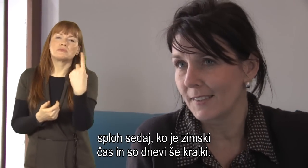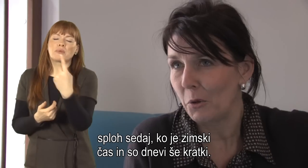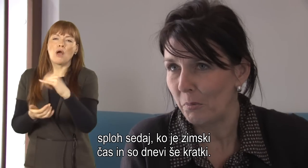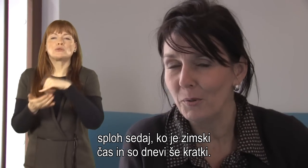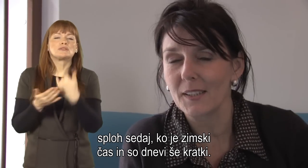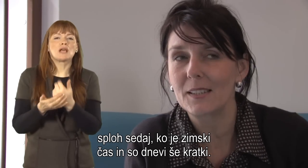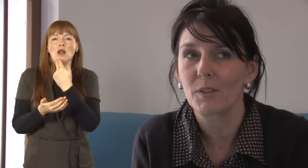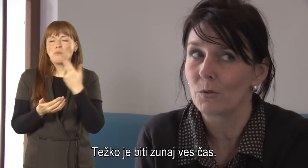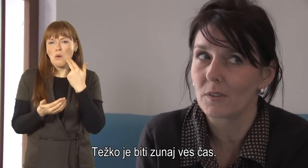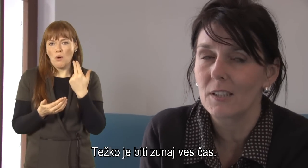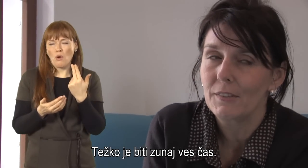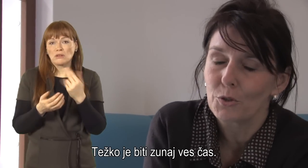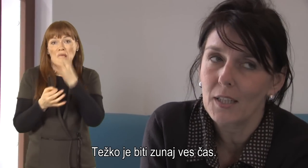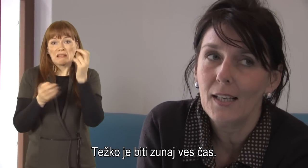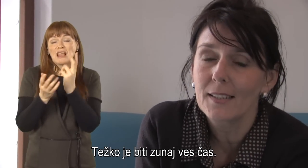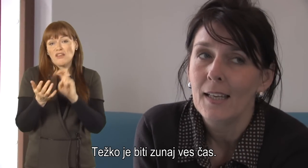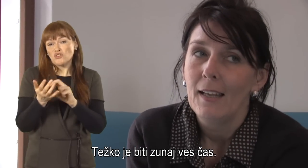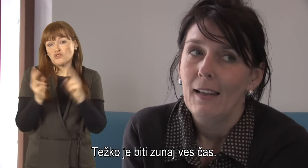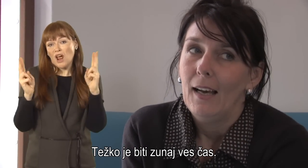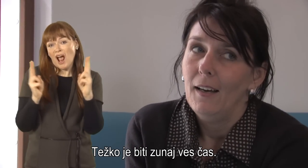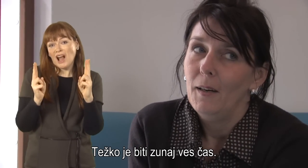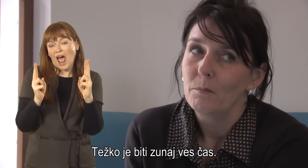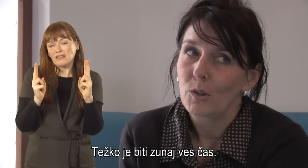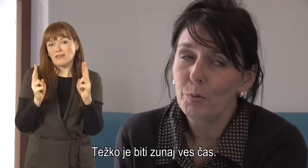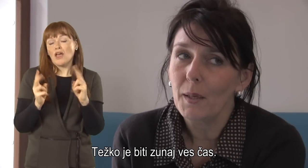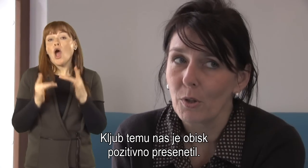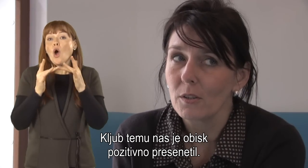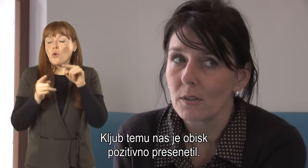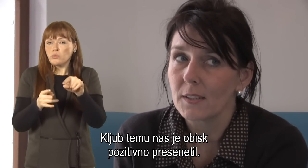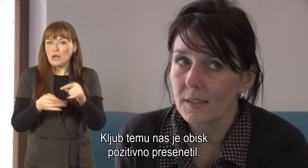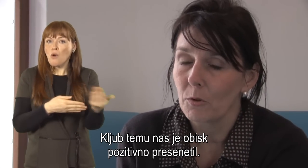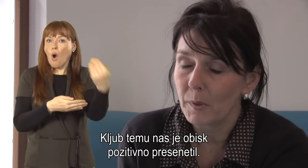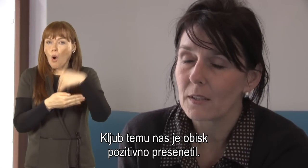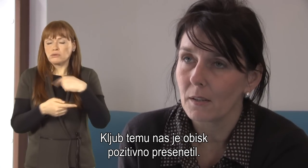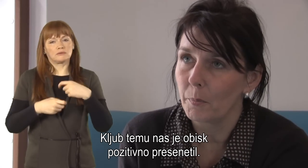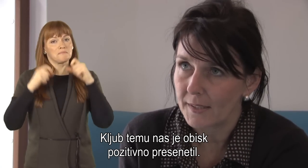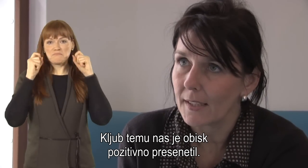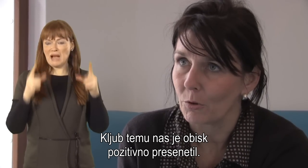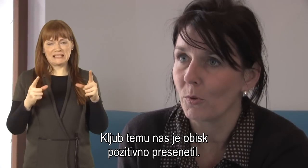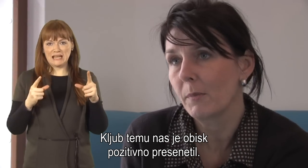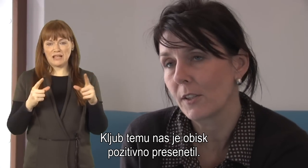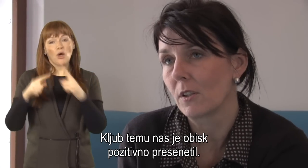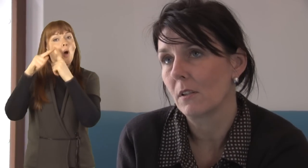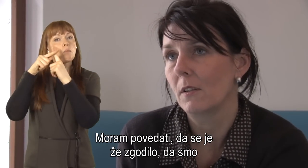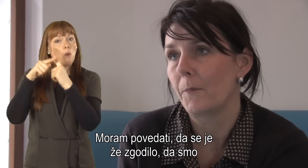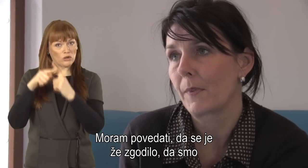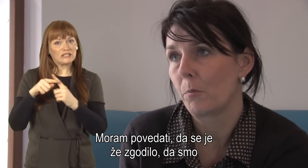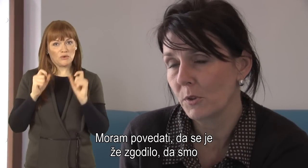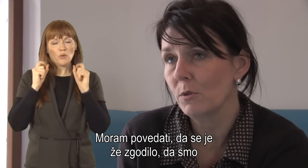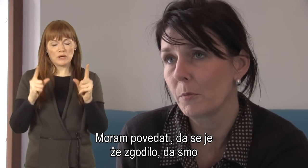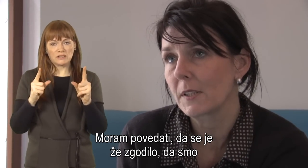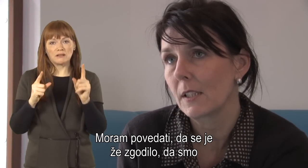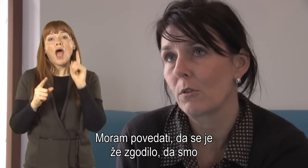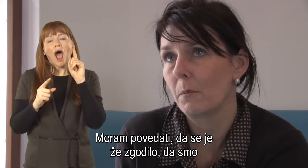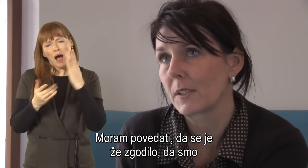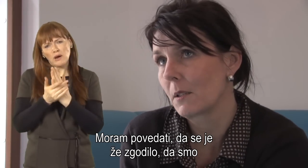vsaj za celo popoldne recimo, ne, tudi dnevi so še kratki. Kljub temu, no, nas je obisk presenetil. Moram reči, da